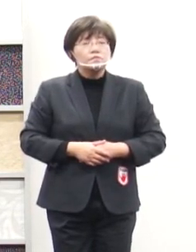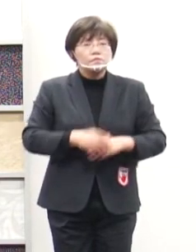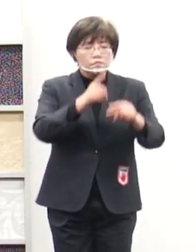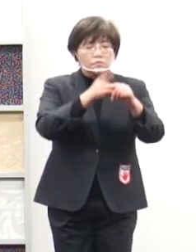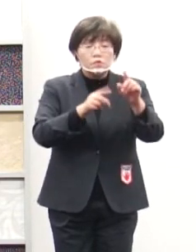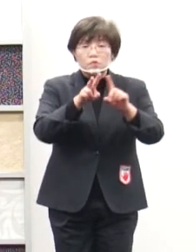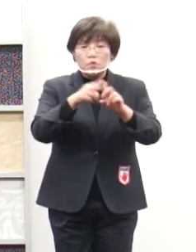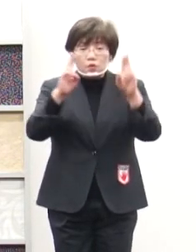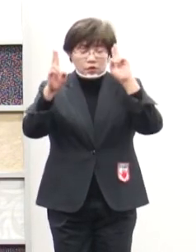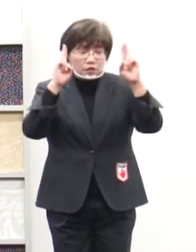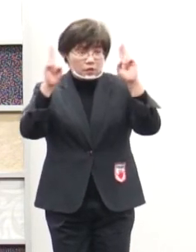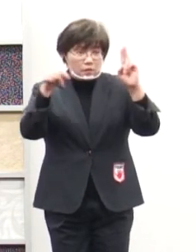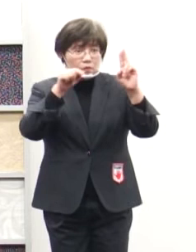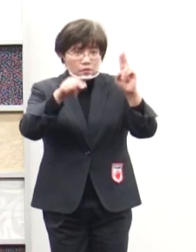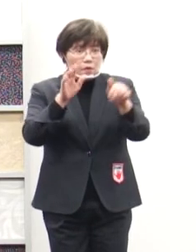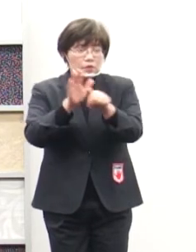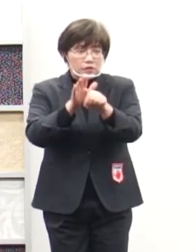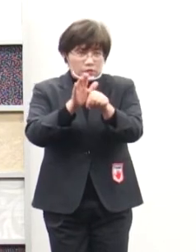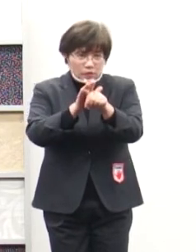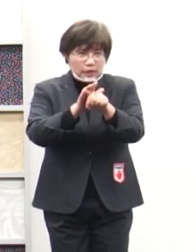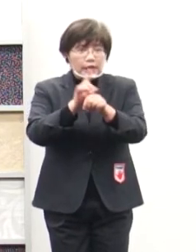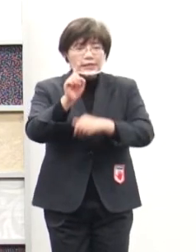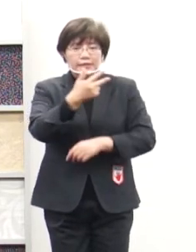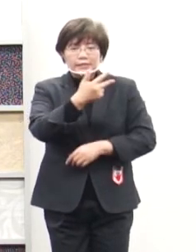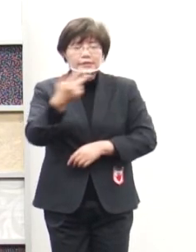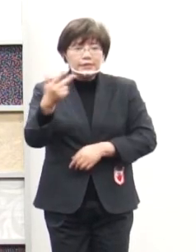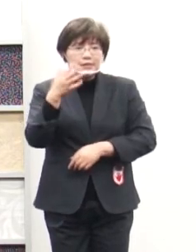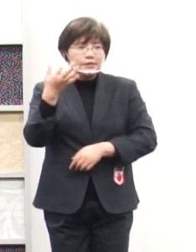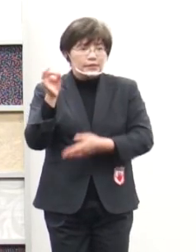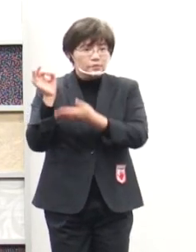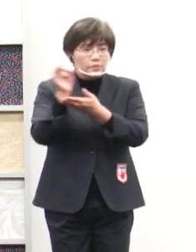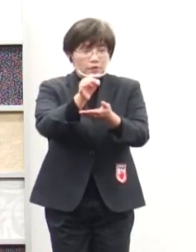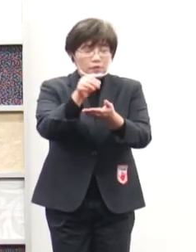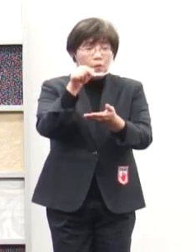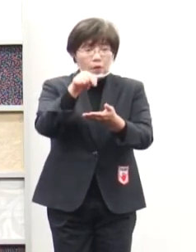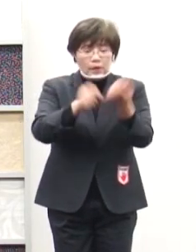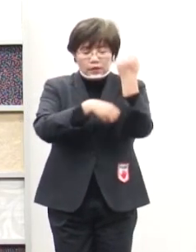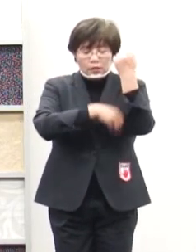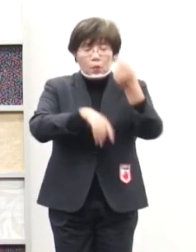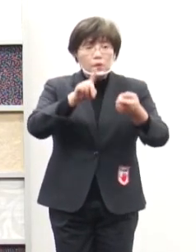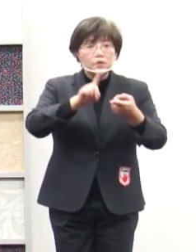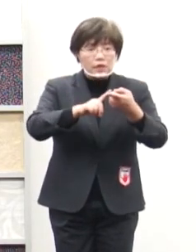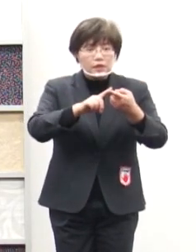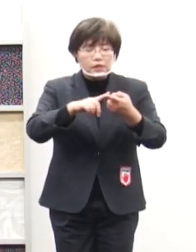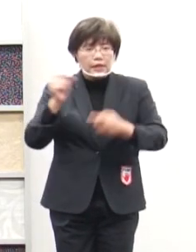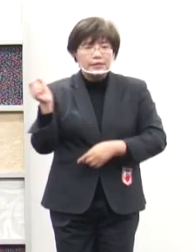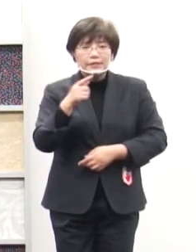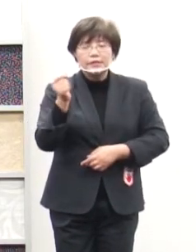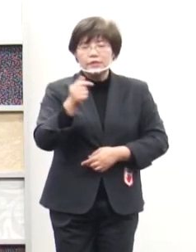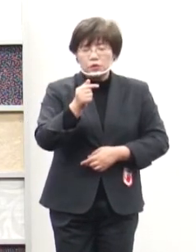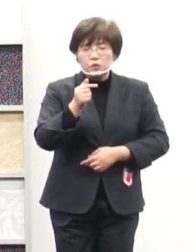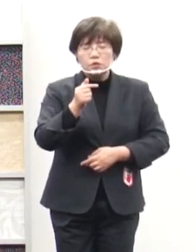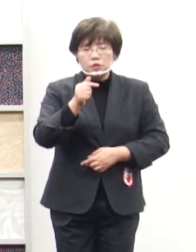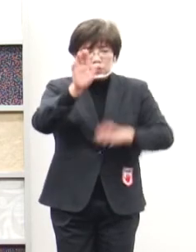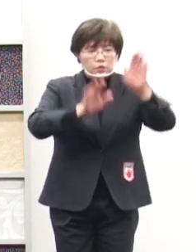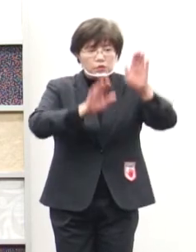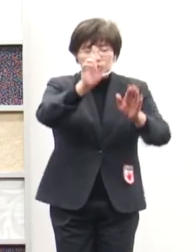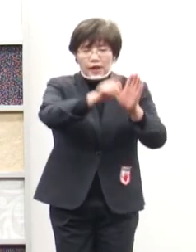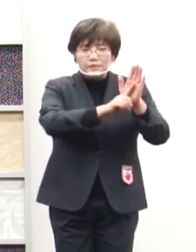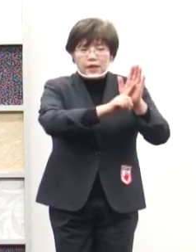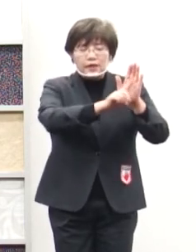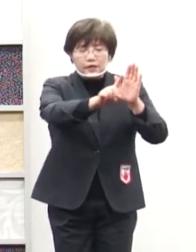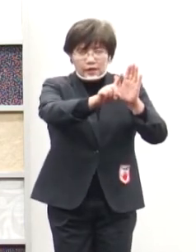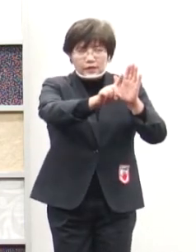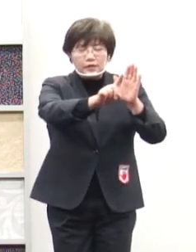中小事業者に対する支援金、一時金というやつでありまして、これは基本的にまず緊急事態宣言発令地域の飲食店と直